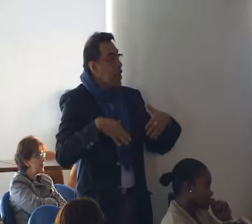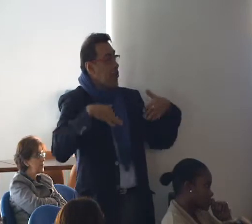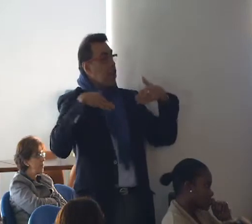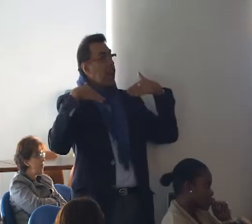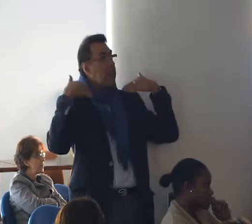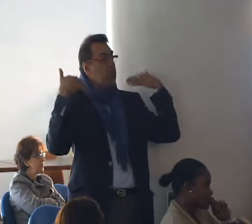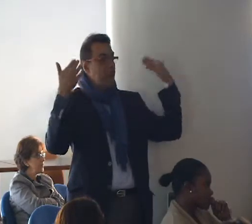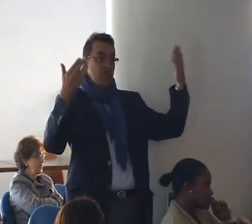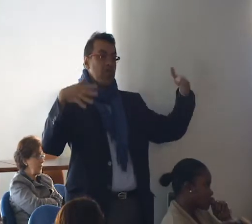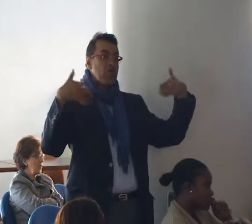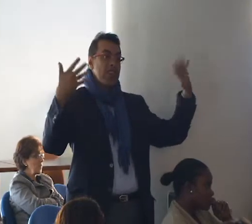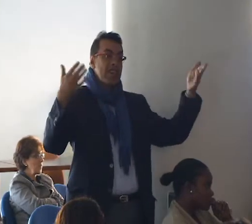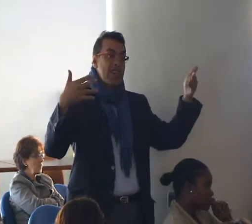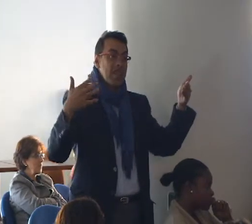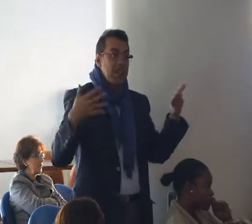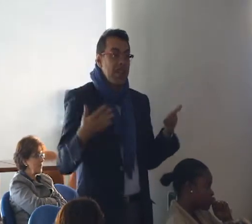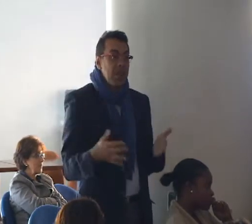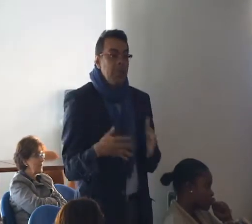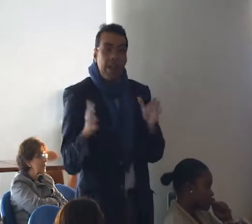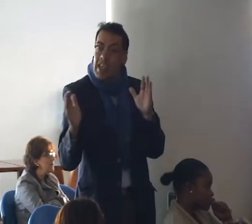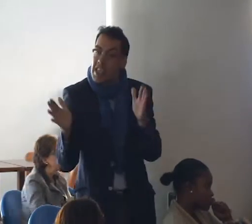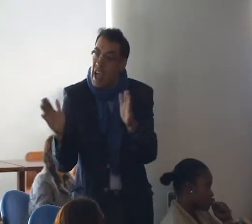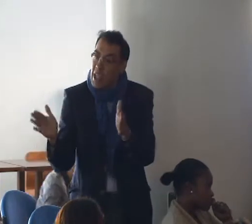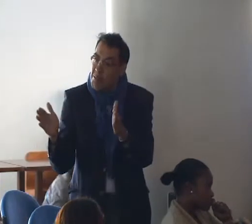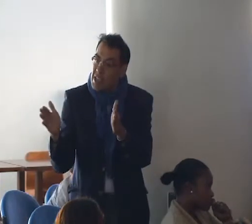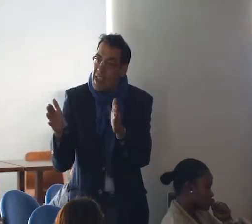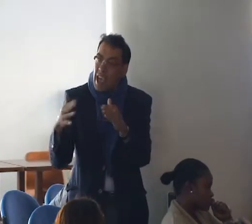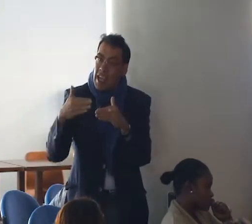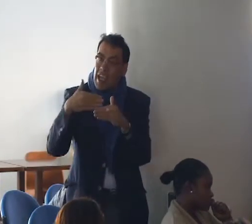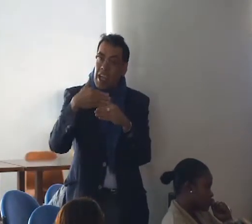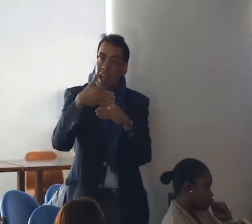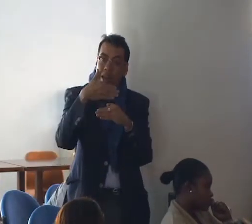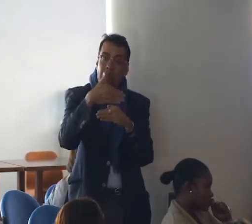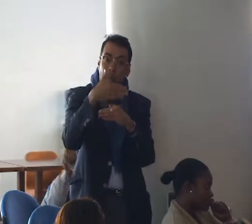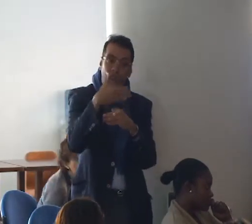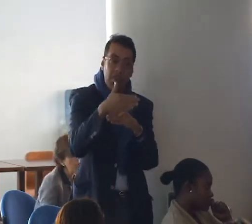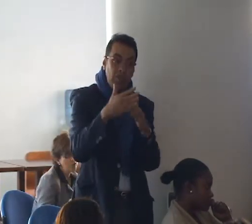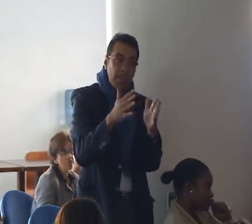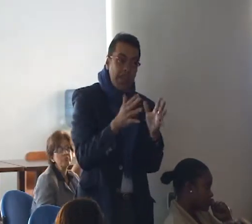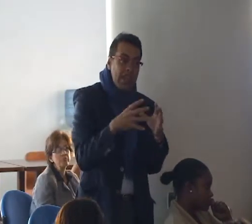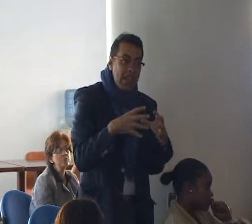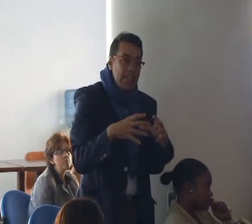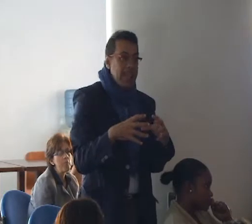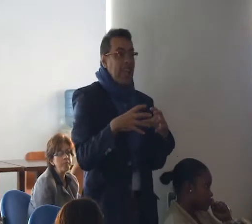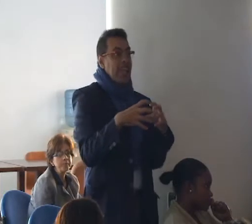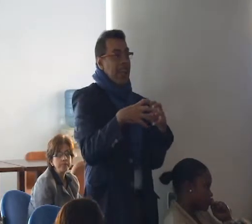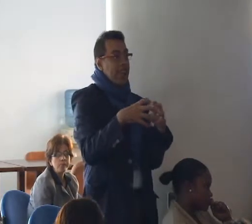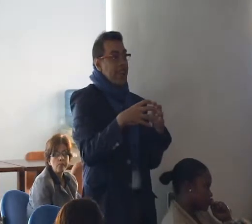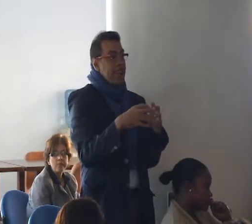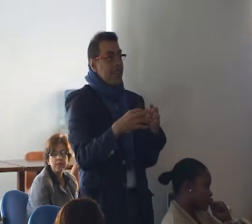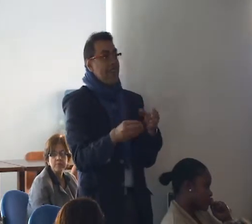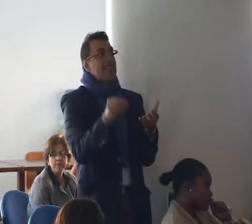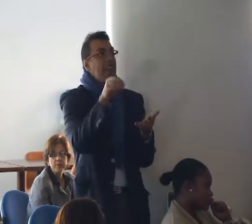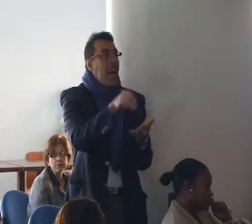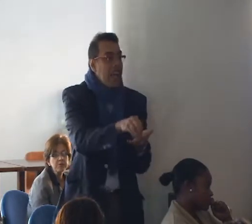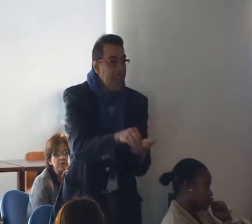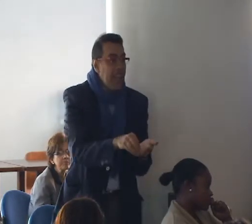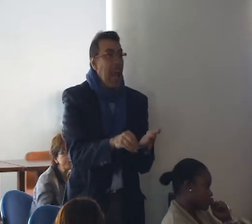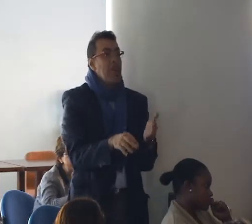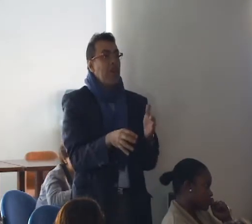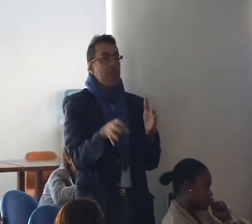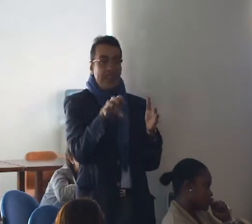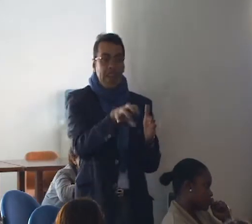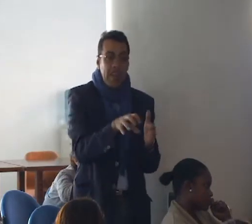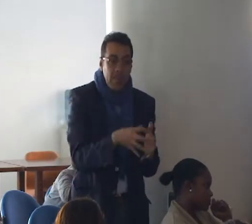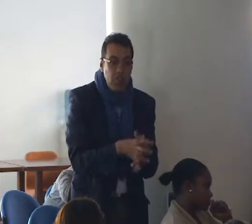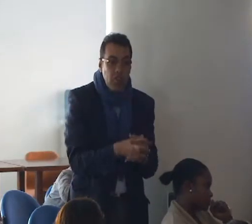va a funcionar. Digamos que la comunicación nos tiene que servir más allá de pasar el momento del